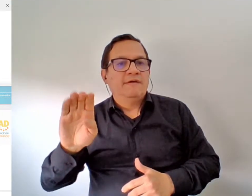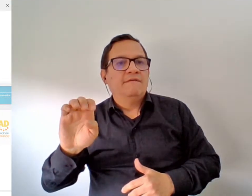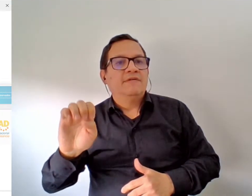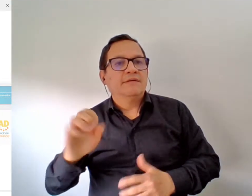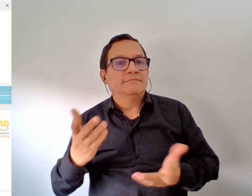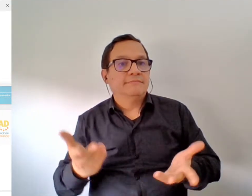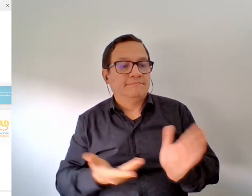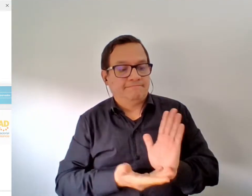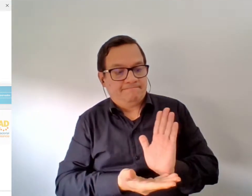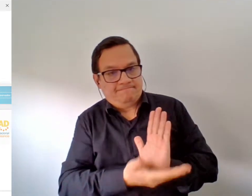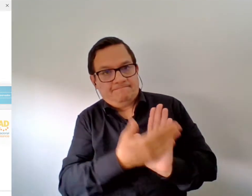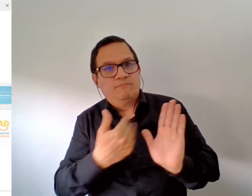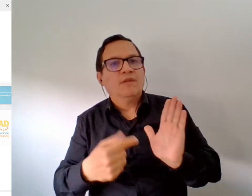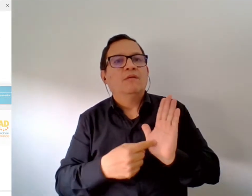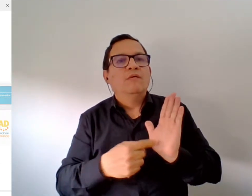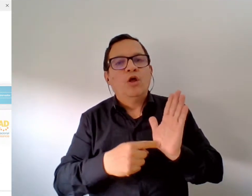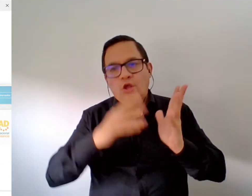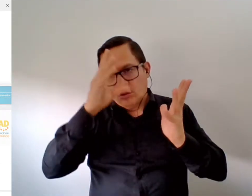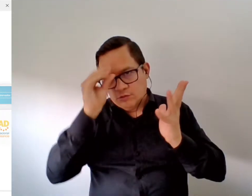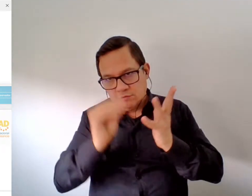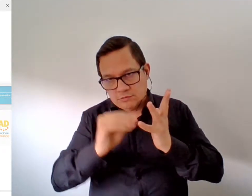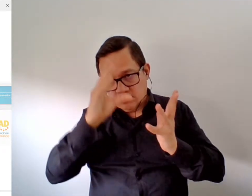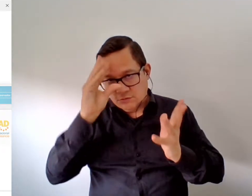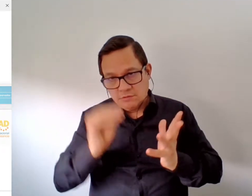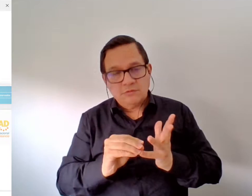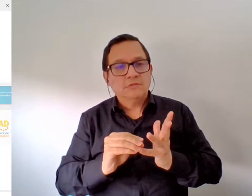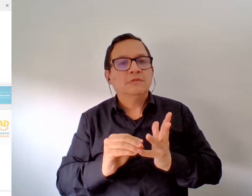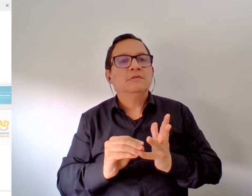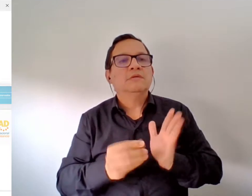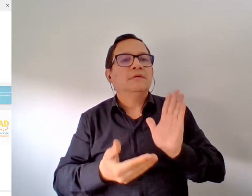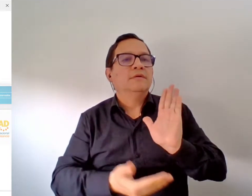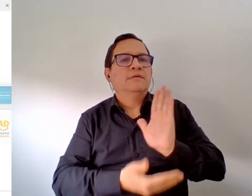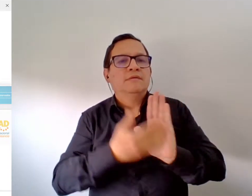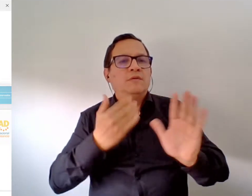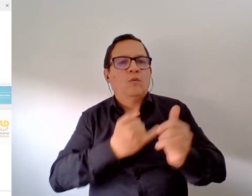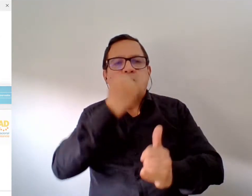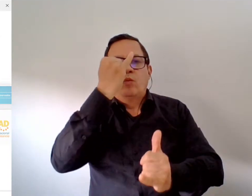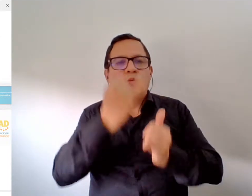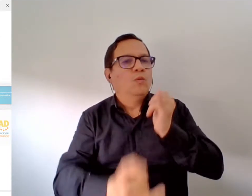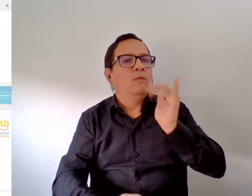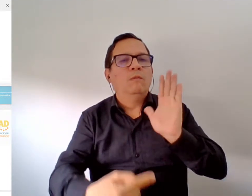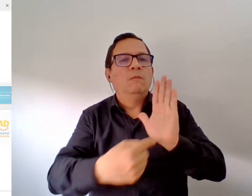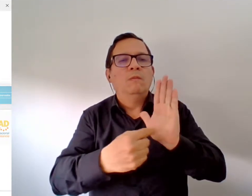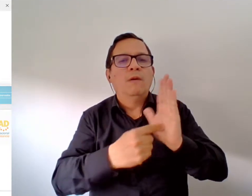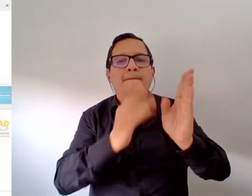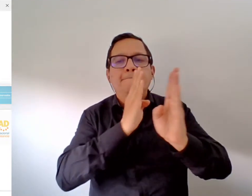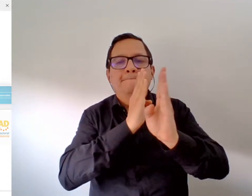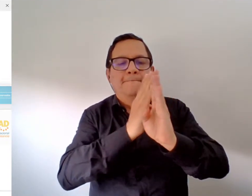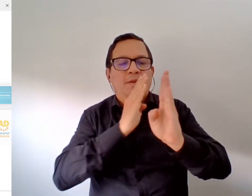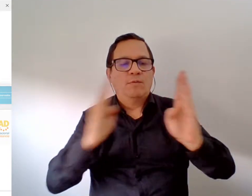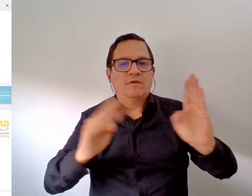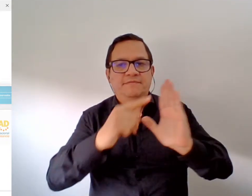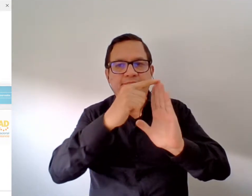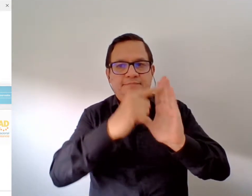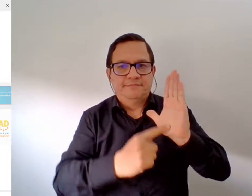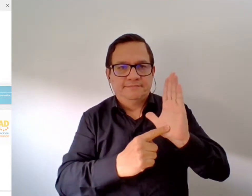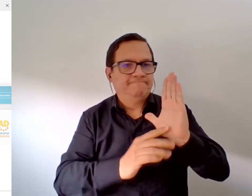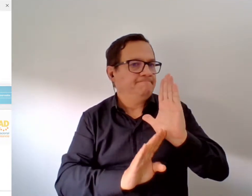Antepenúltima página. Conclusiones. Última página.